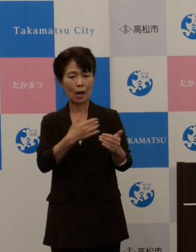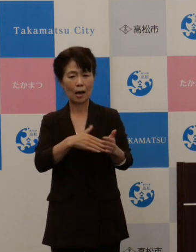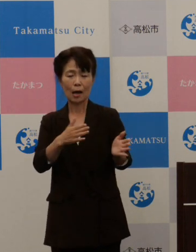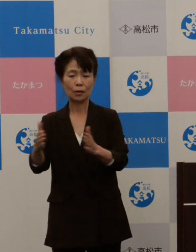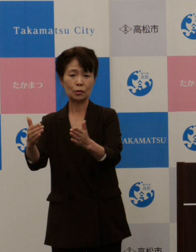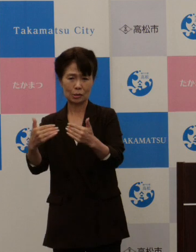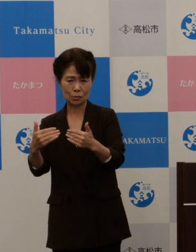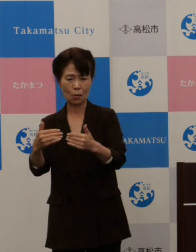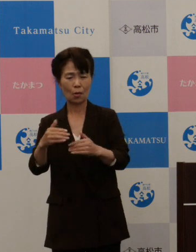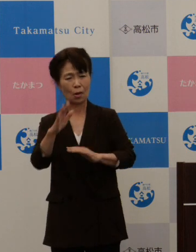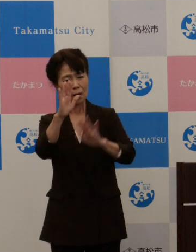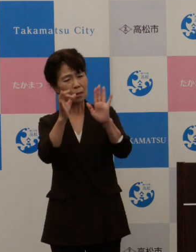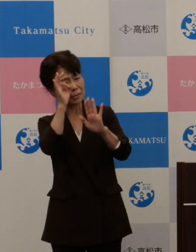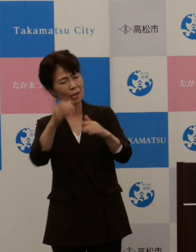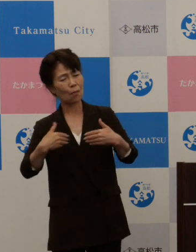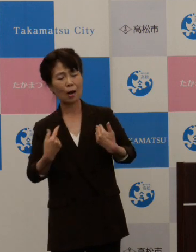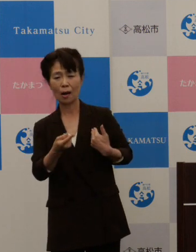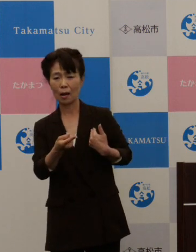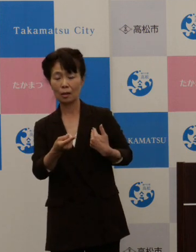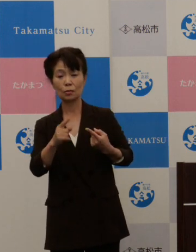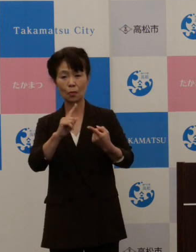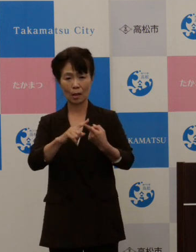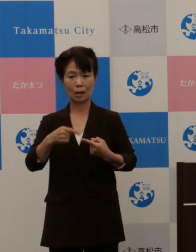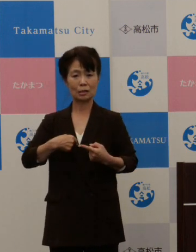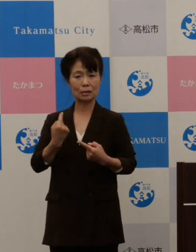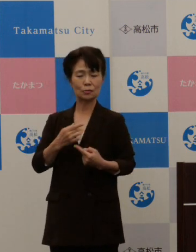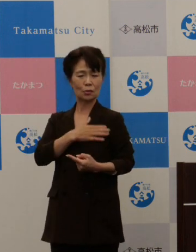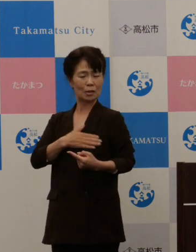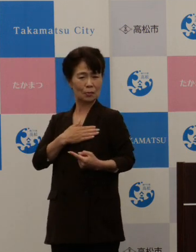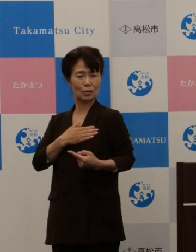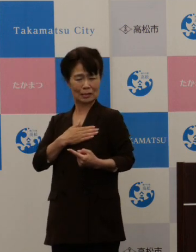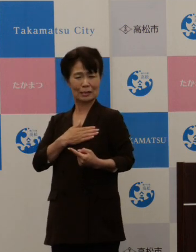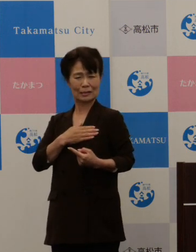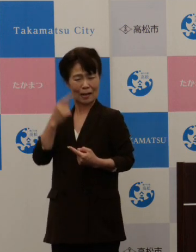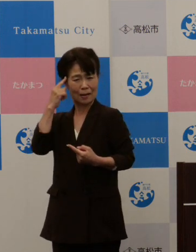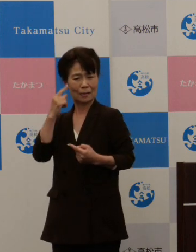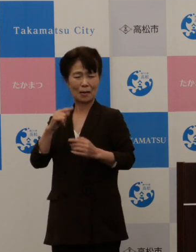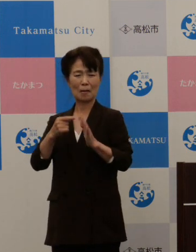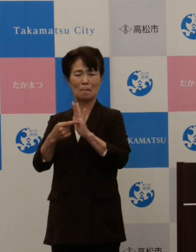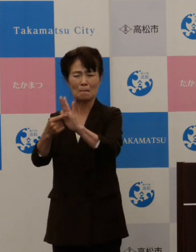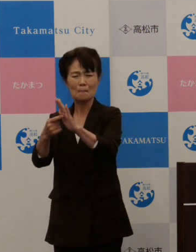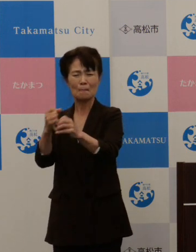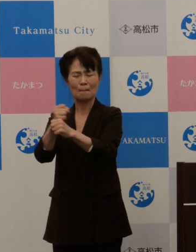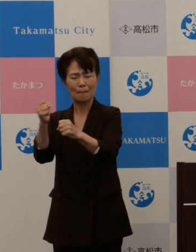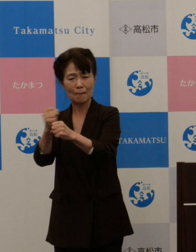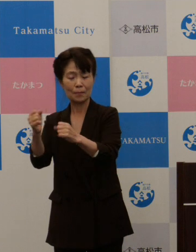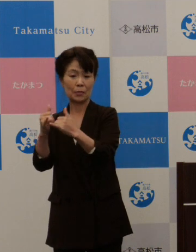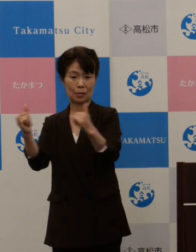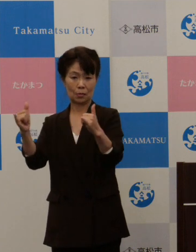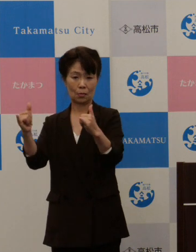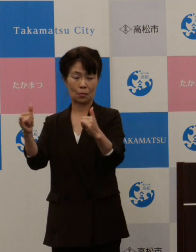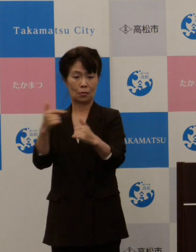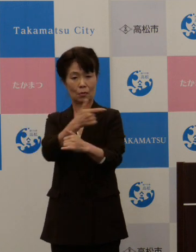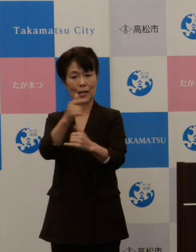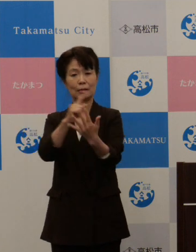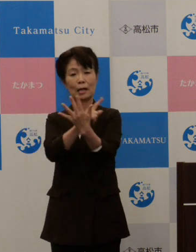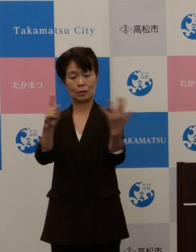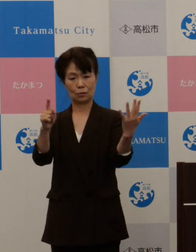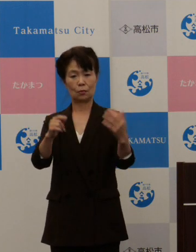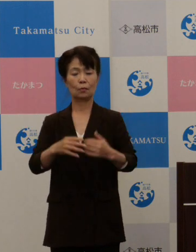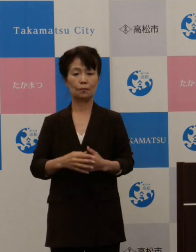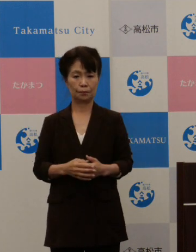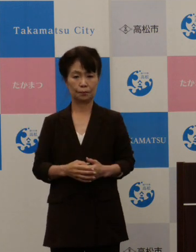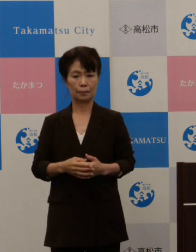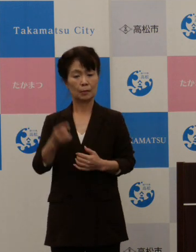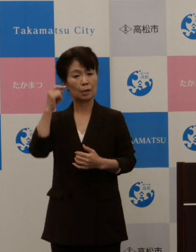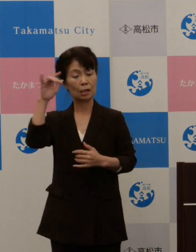外見では分かりにくい方、また自分の気持ちや意思を表すことが難しい方などでございます。